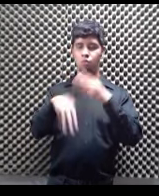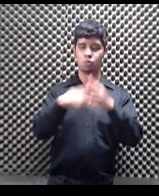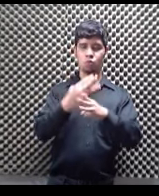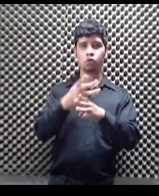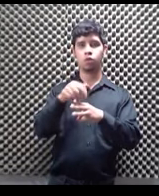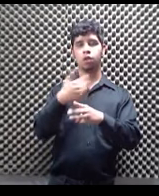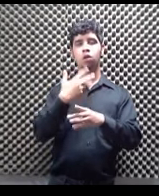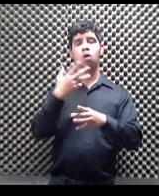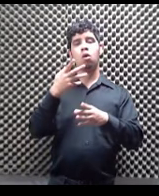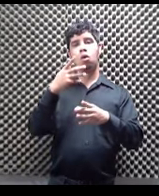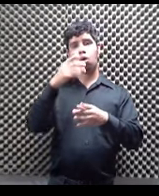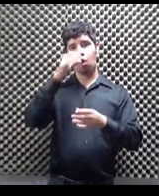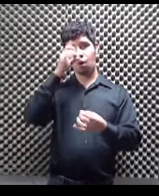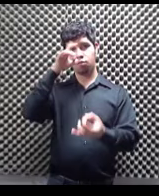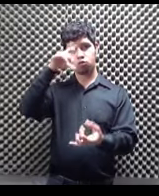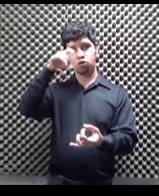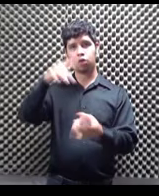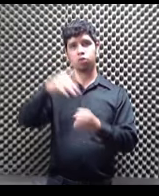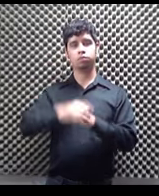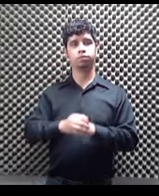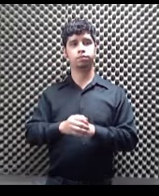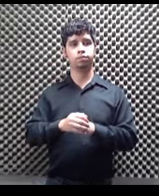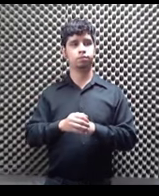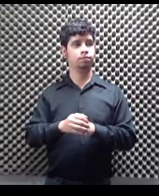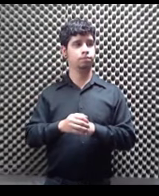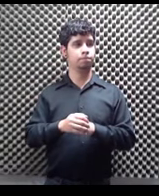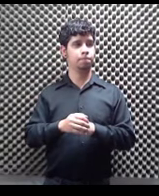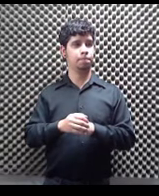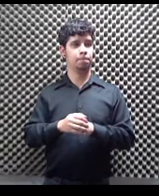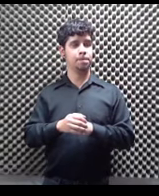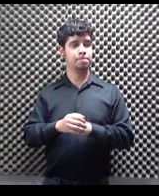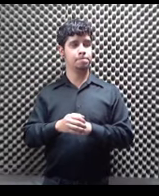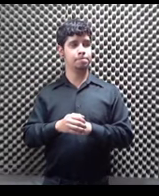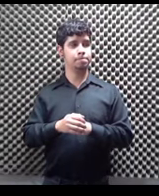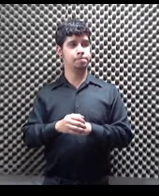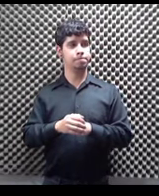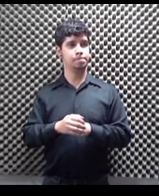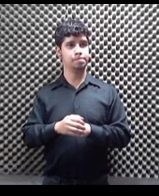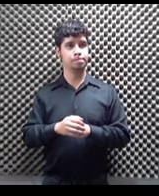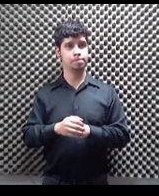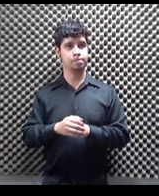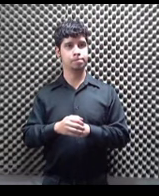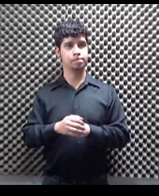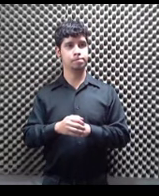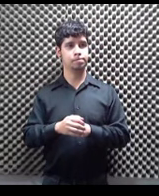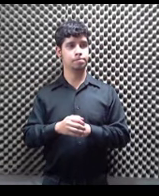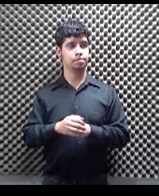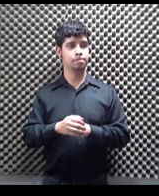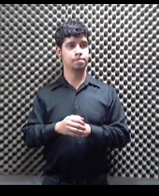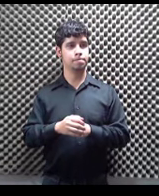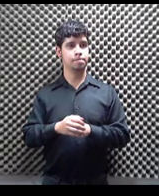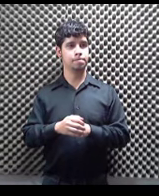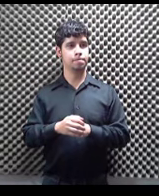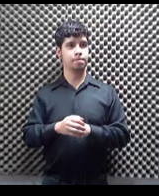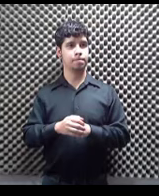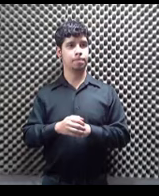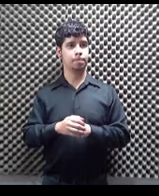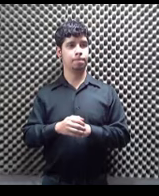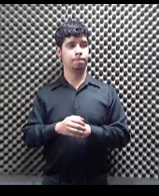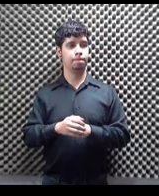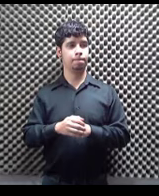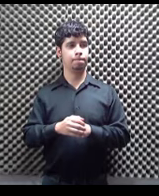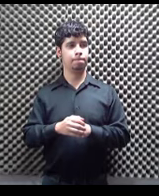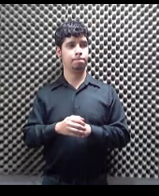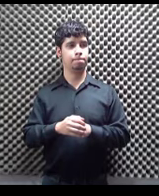una coproducción y estamos ahí mira. Tú deberías cooperando. Hacer lo que hace José, lo que te enseña, que lo ponen en